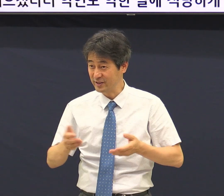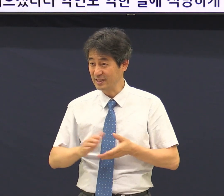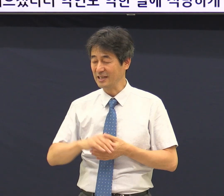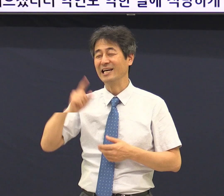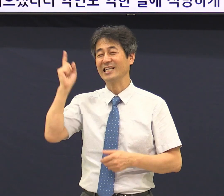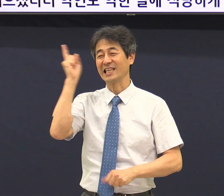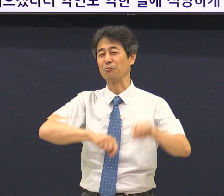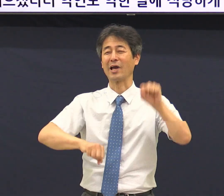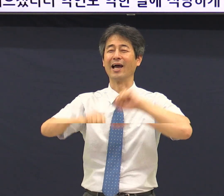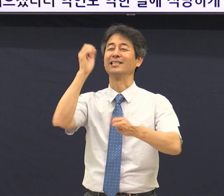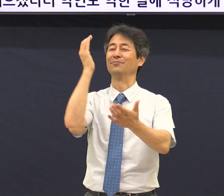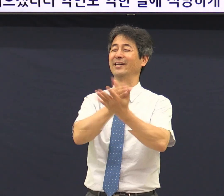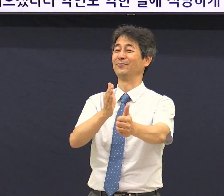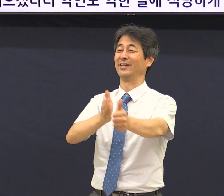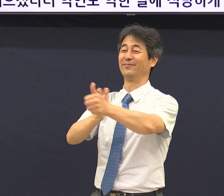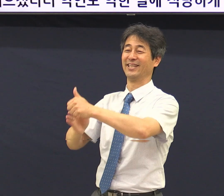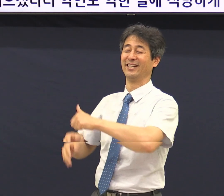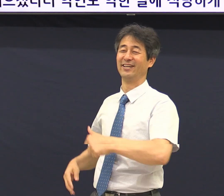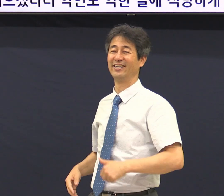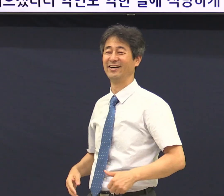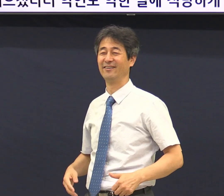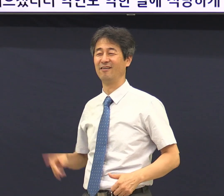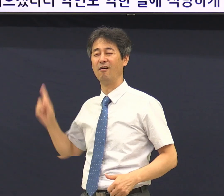사랑하는 여러분, 악한 행동을 하지 마십시오.